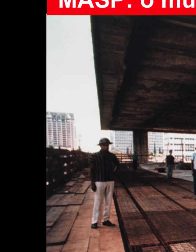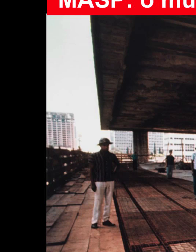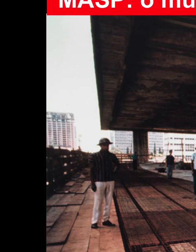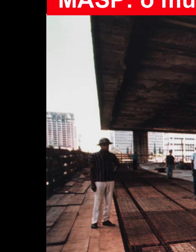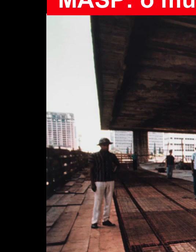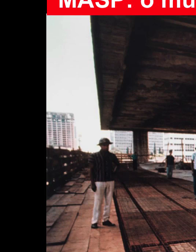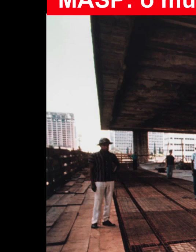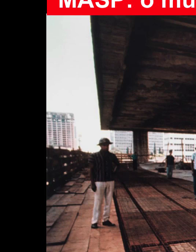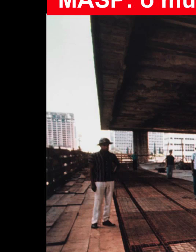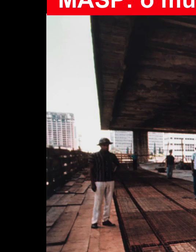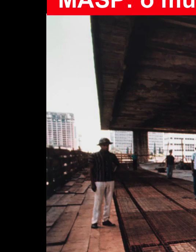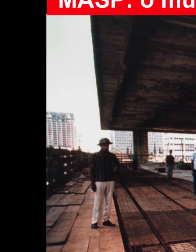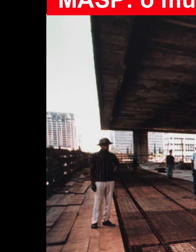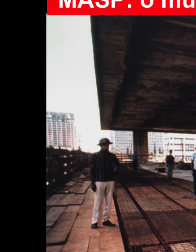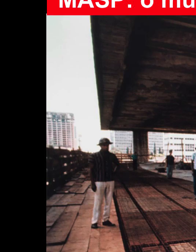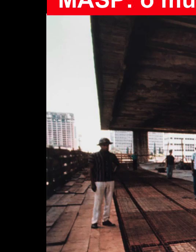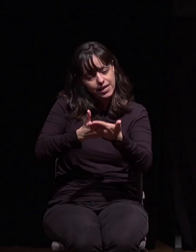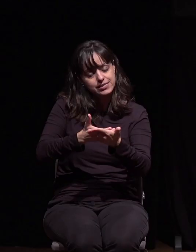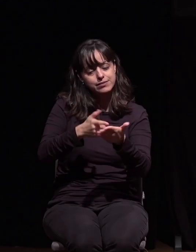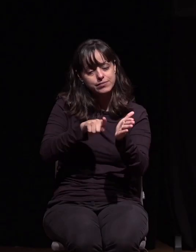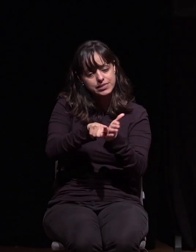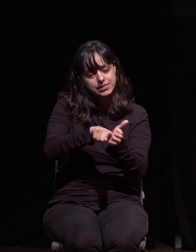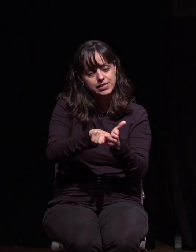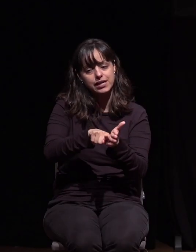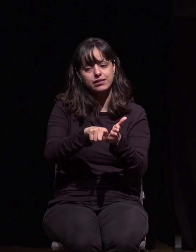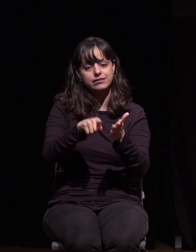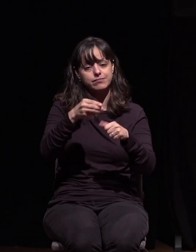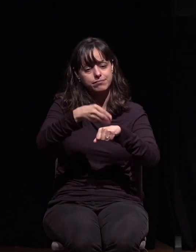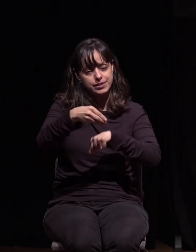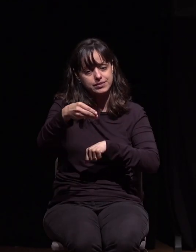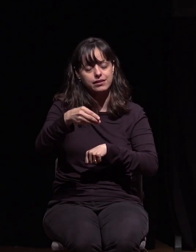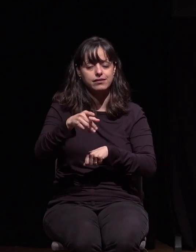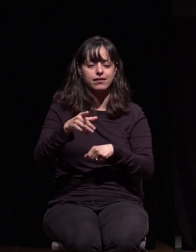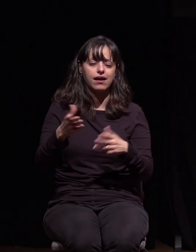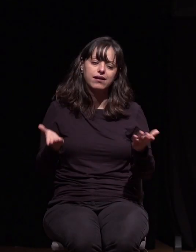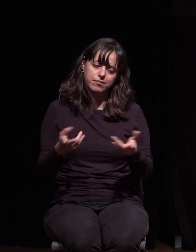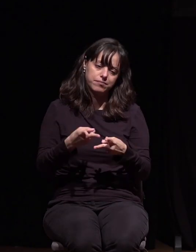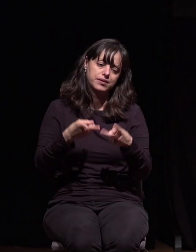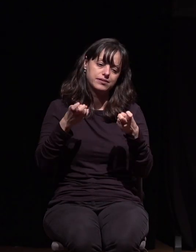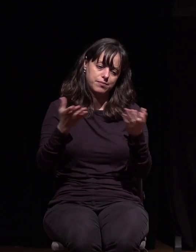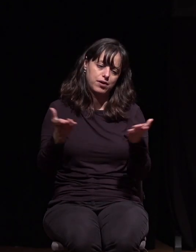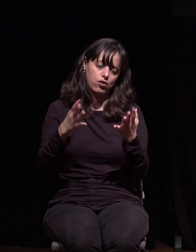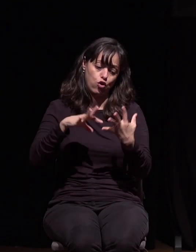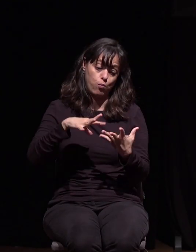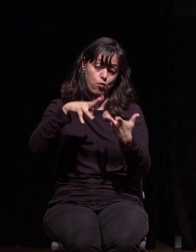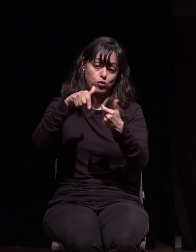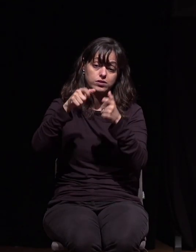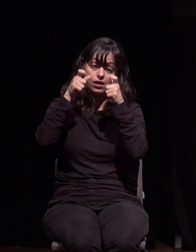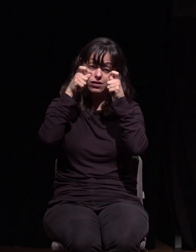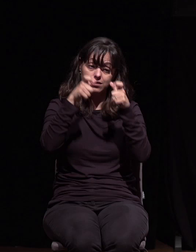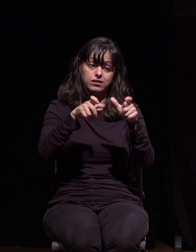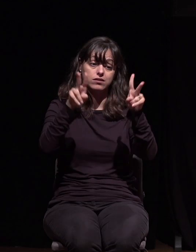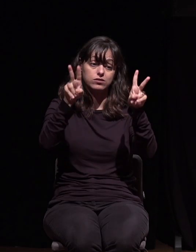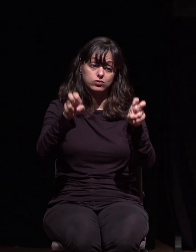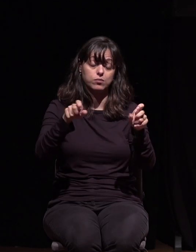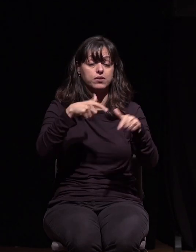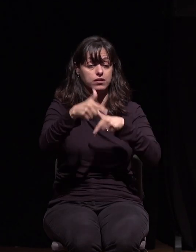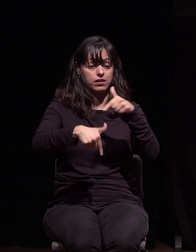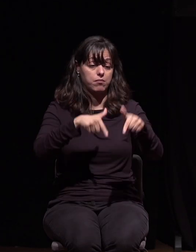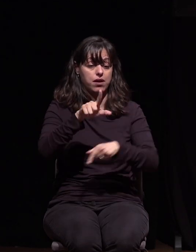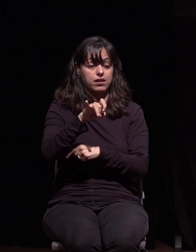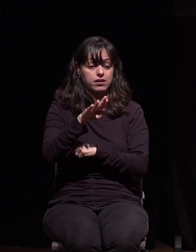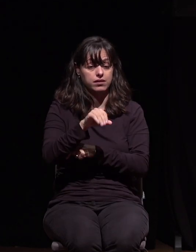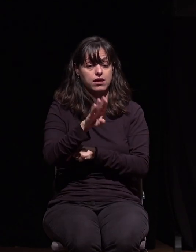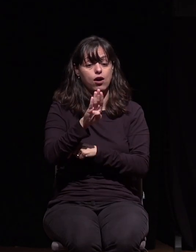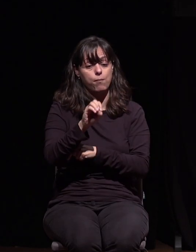dissertações de mestrado, pesquisas e tudo mais, e é notório perceber hoje, numa escala mundial, o interesse difuso pela obra da Lina Bobardi.